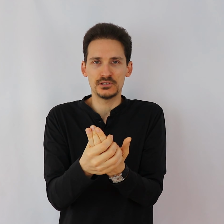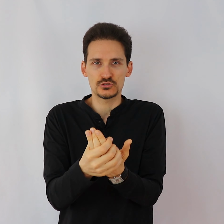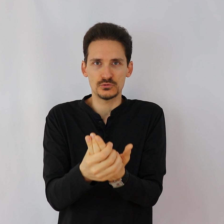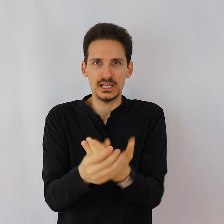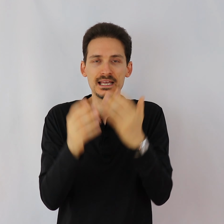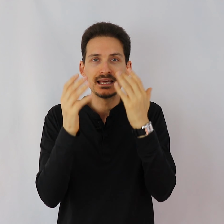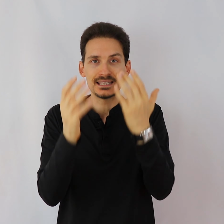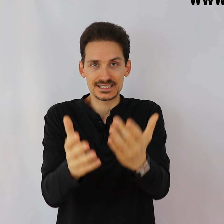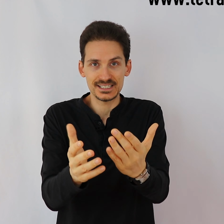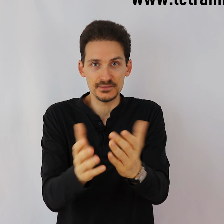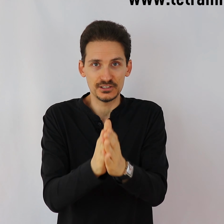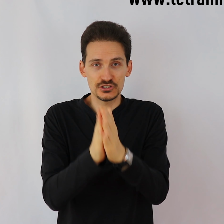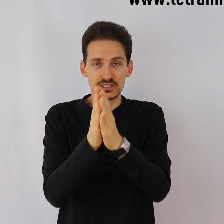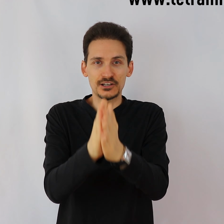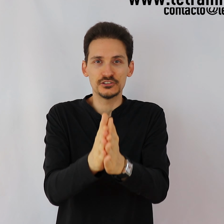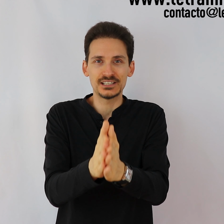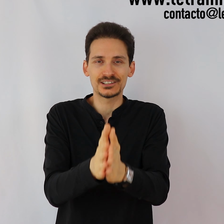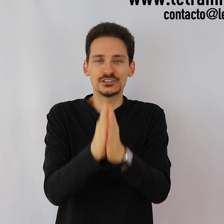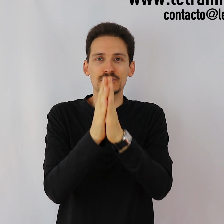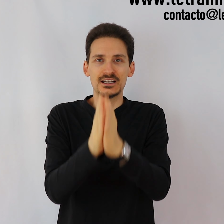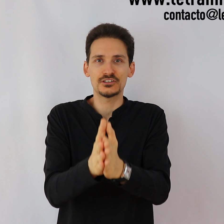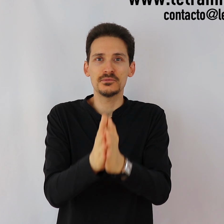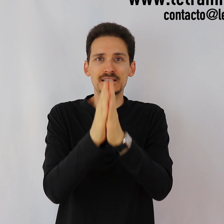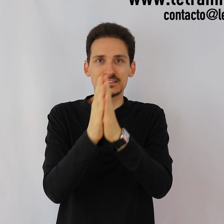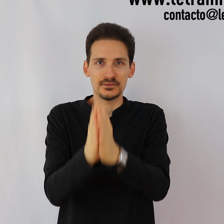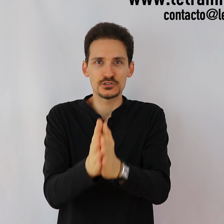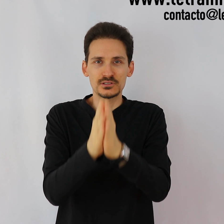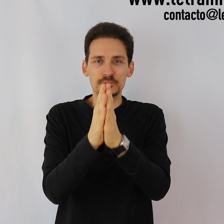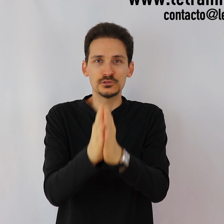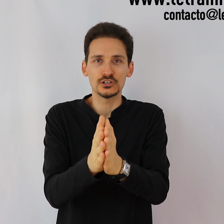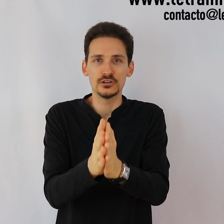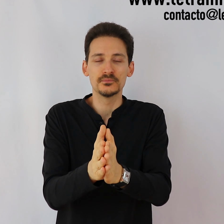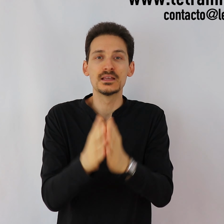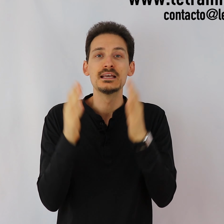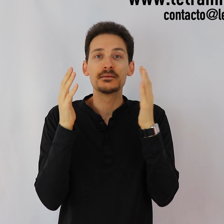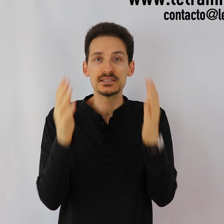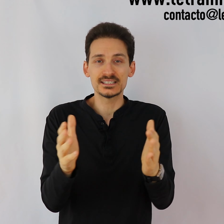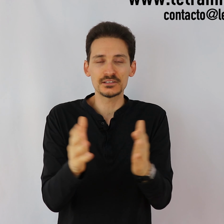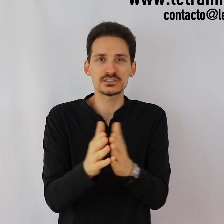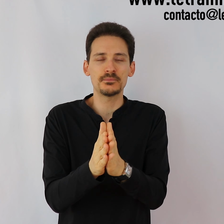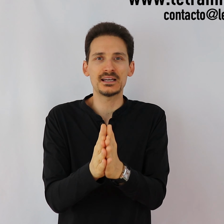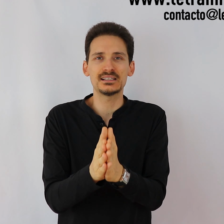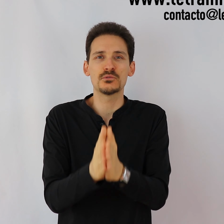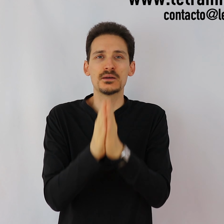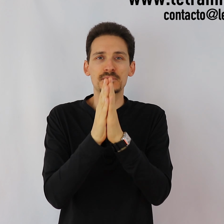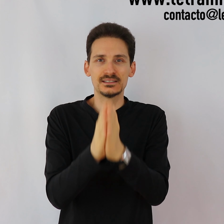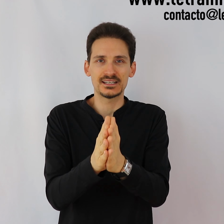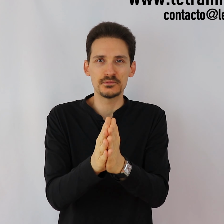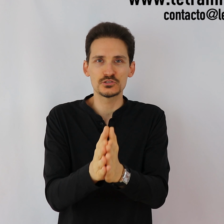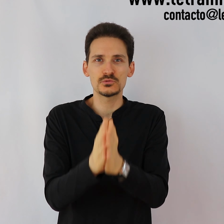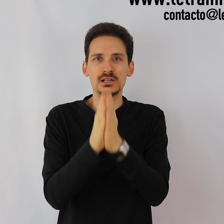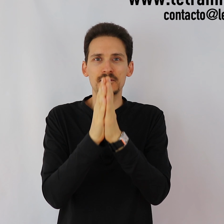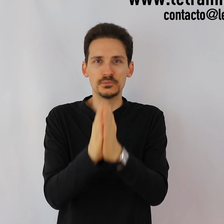minúscula escríbenos a contacto arroba letra minúscula puntocom visita nuestra página web letra minúscula